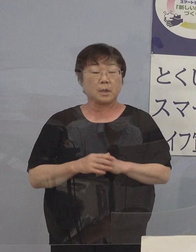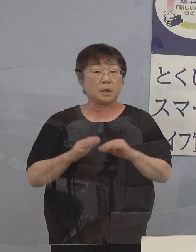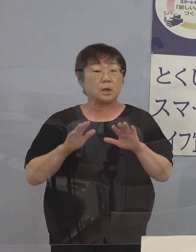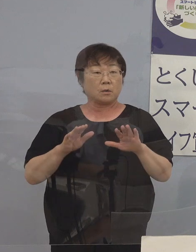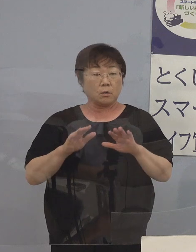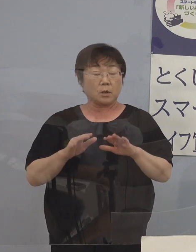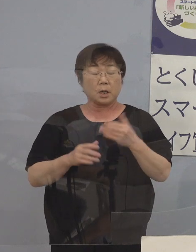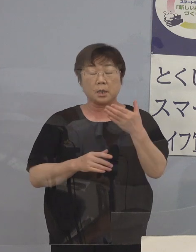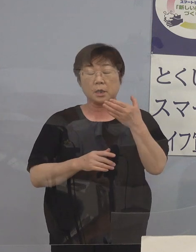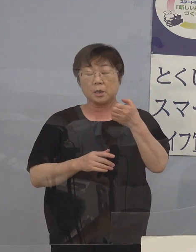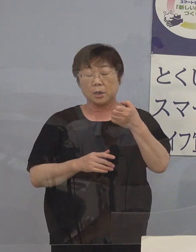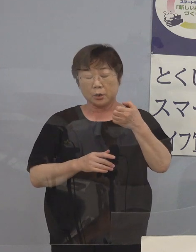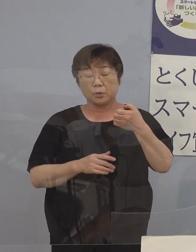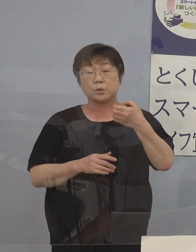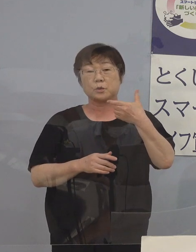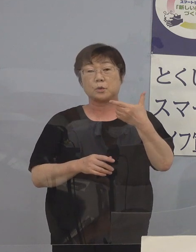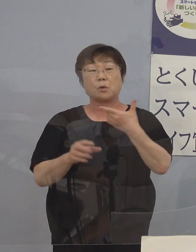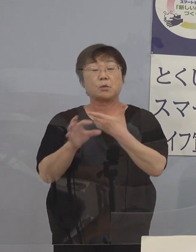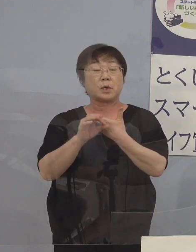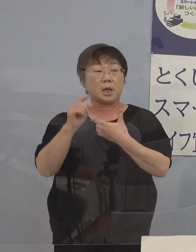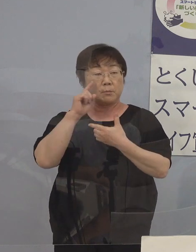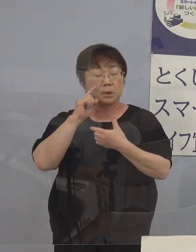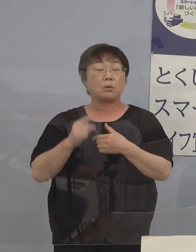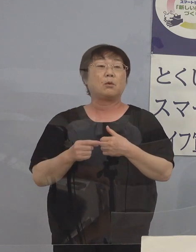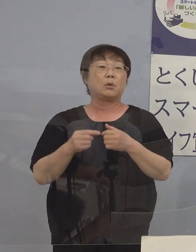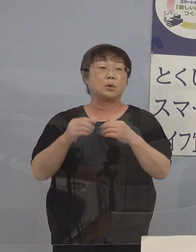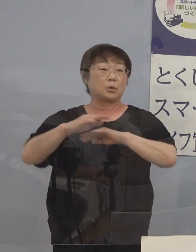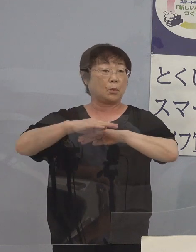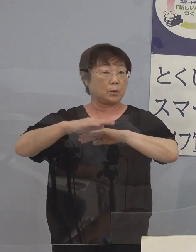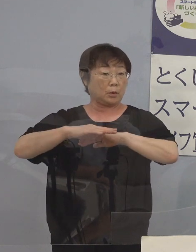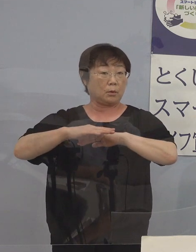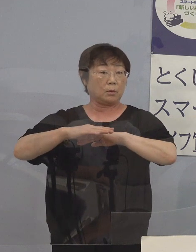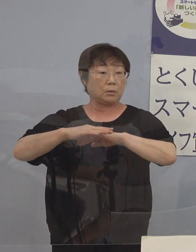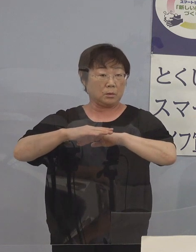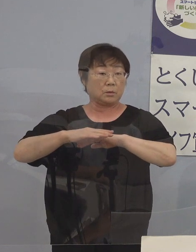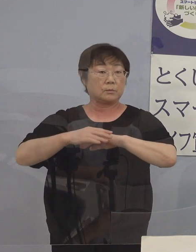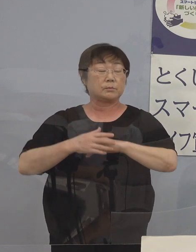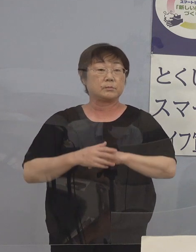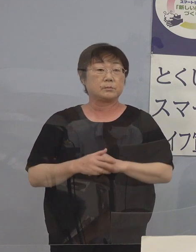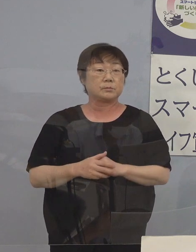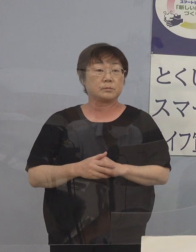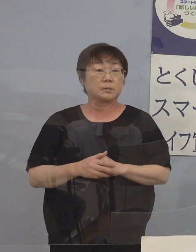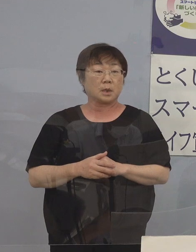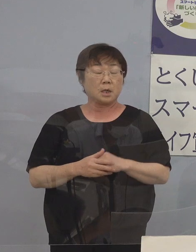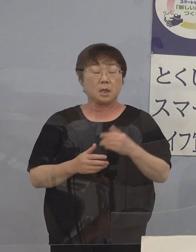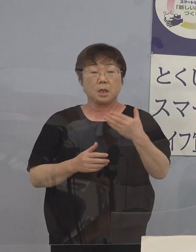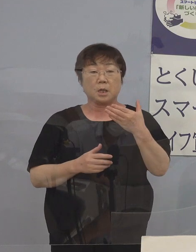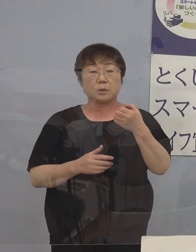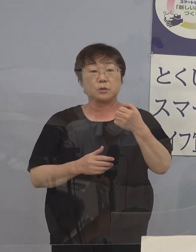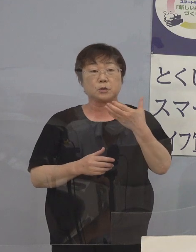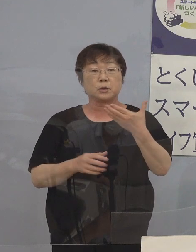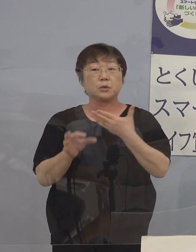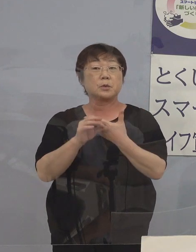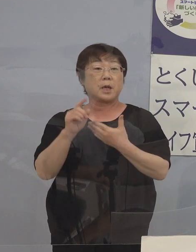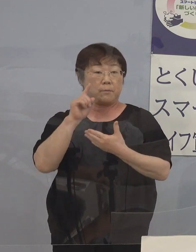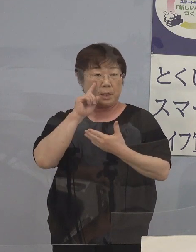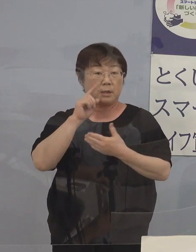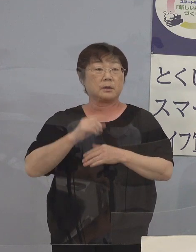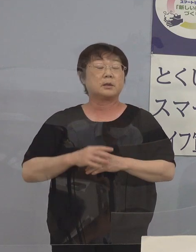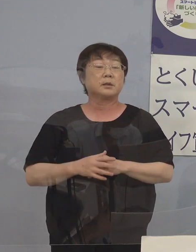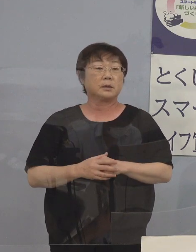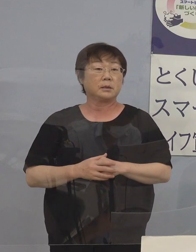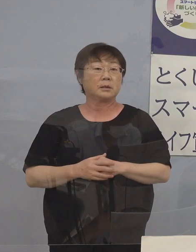あ、今回この96例目の方の、まあ、同僚といいますか、これが99例目の方、実